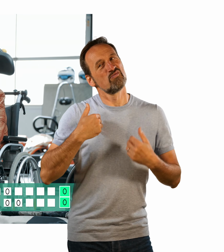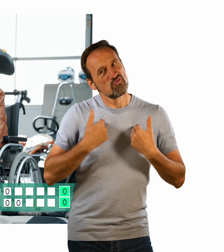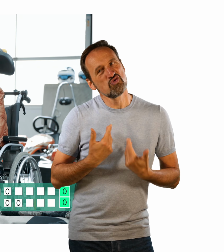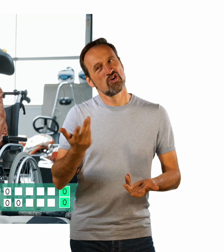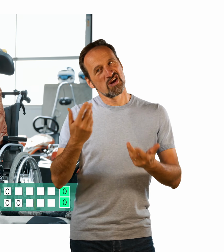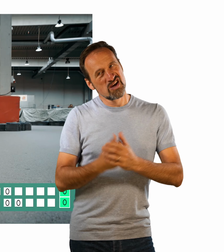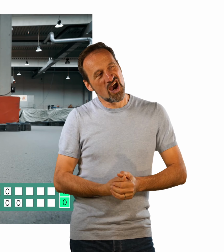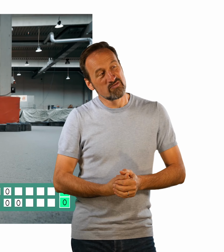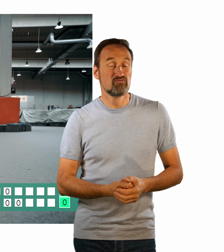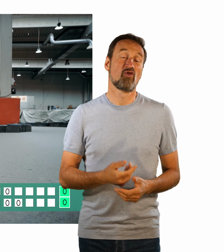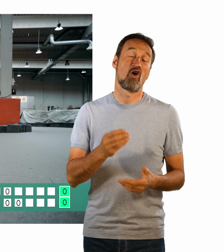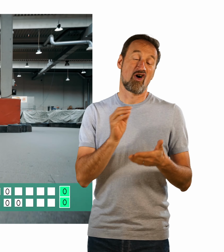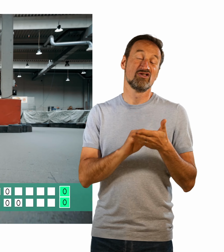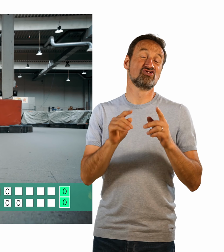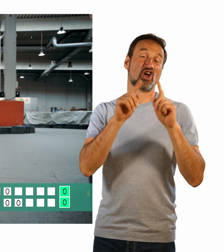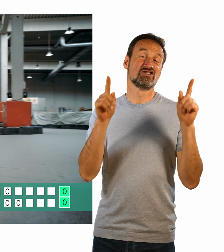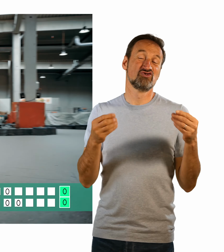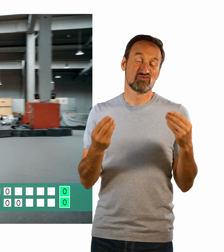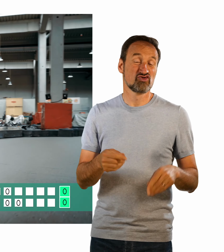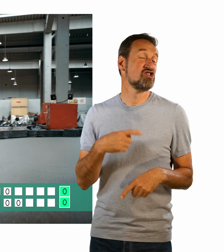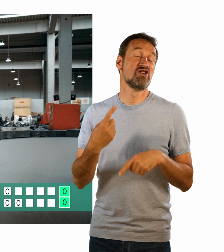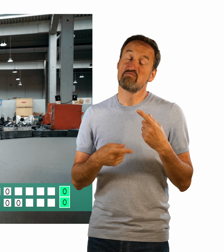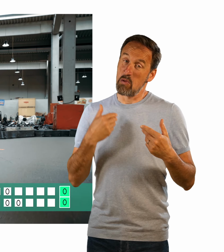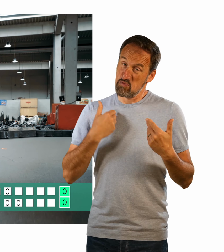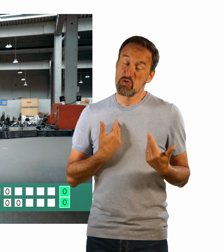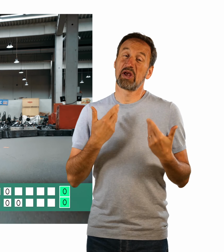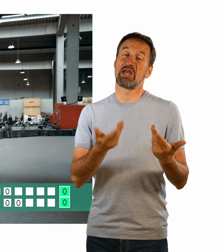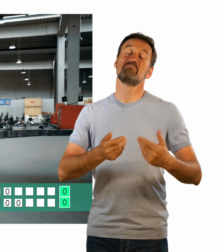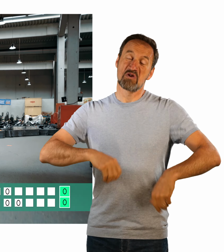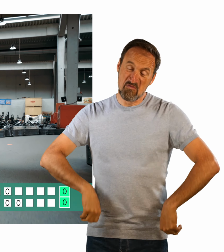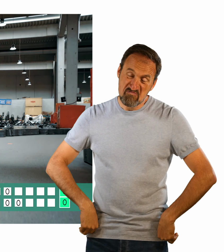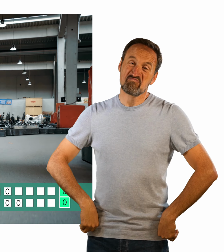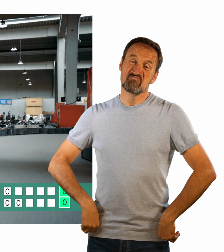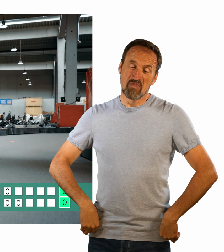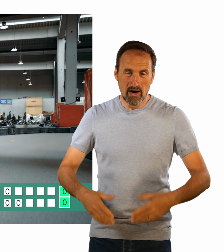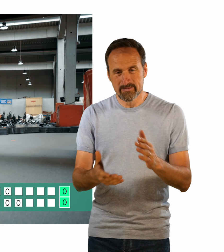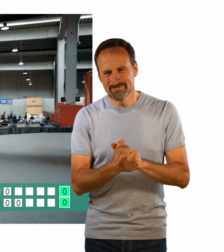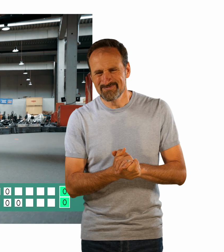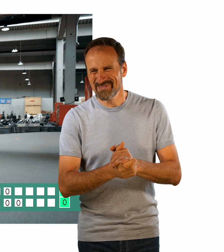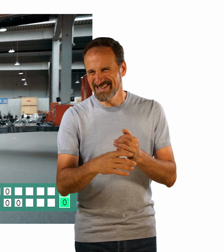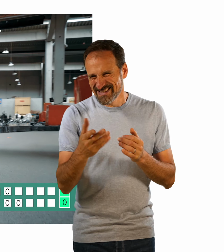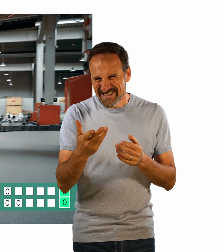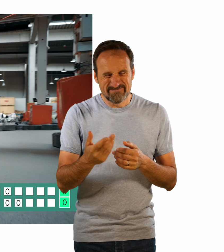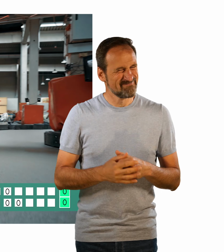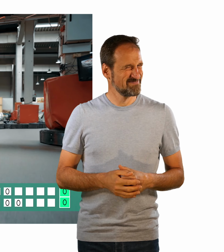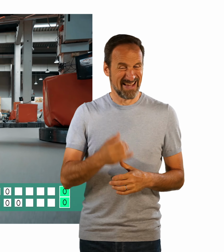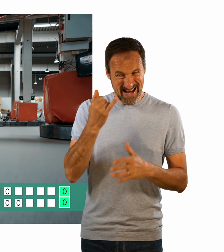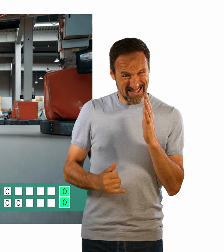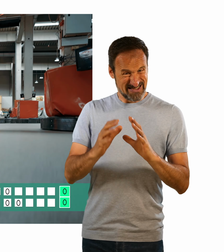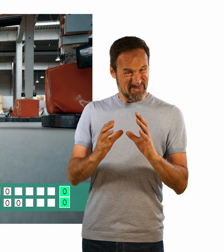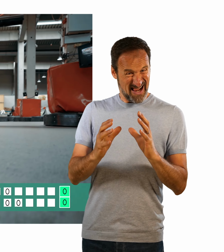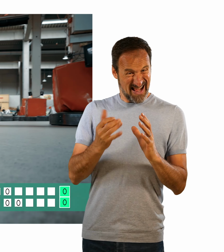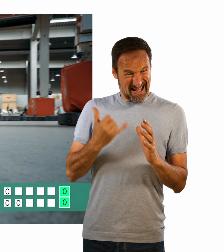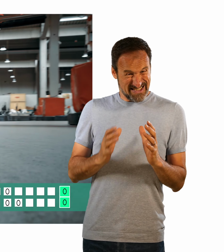stets bemüht. Ja und die beiden sehen, Kim hat auch in dieser Runde keine Tore geschossen. Der letzte Ball und die letzte Chance hier für Kim.